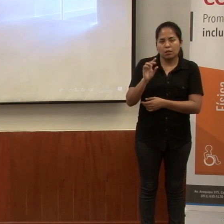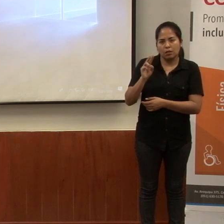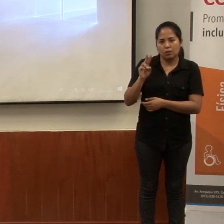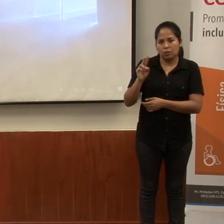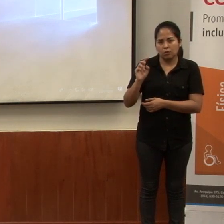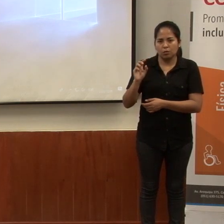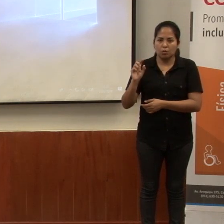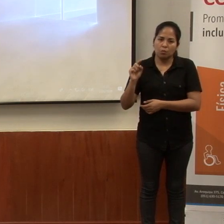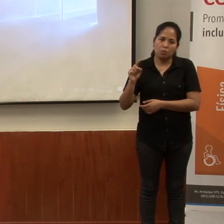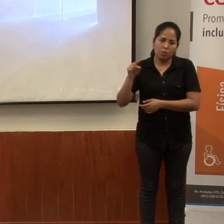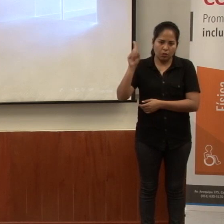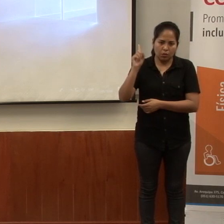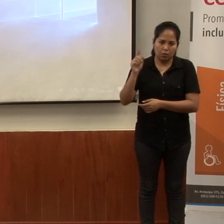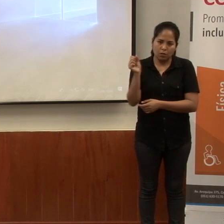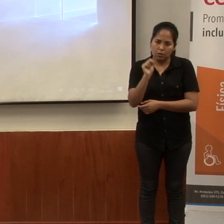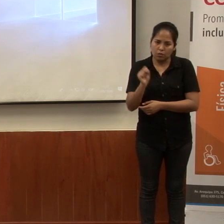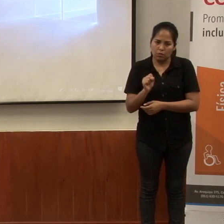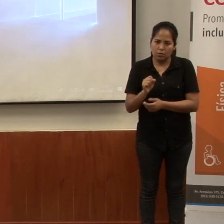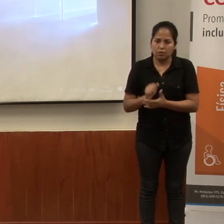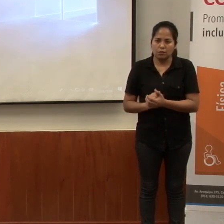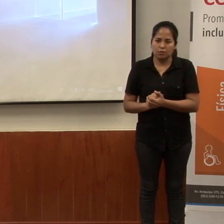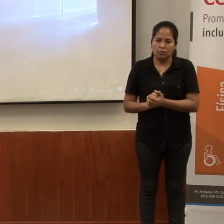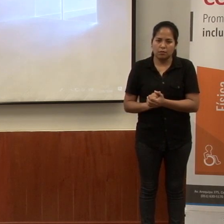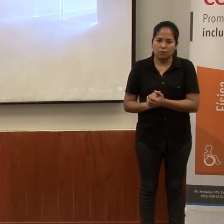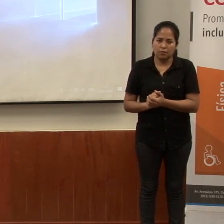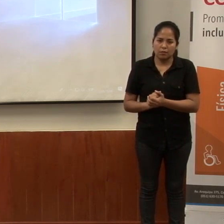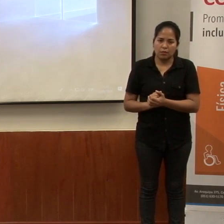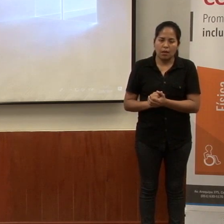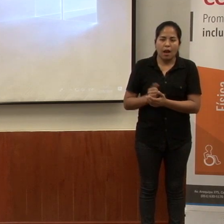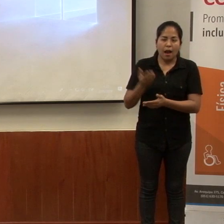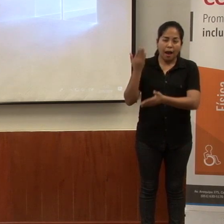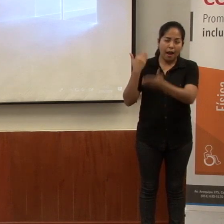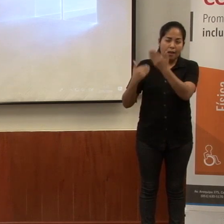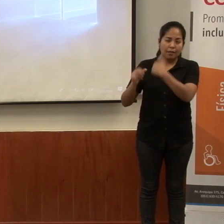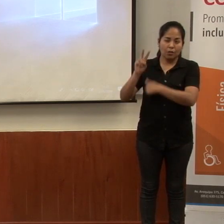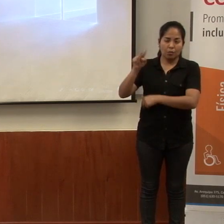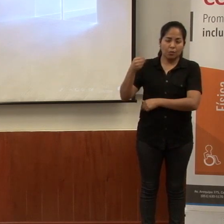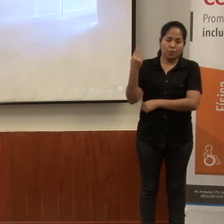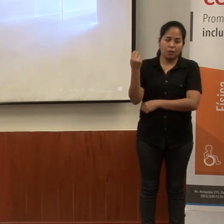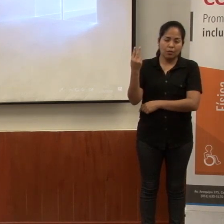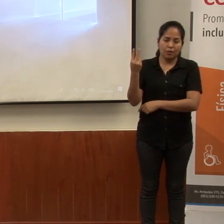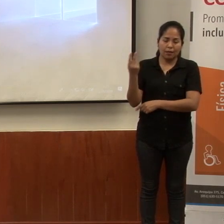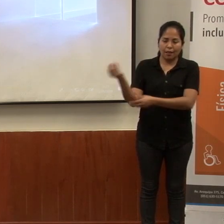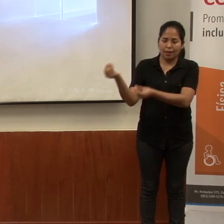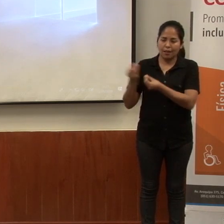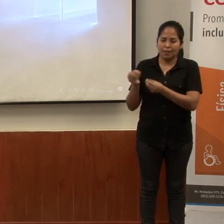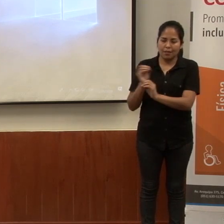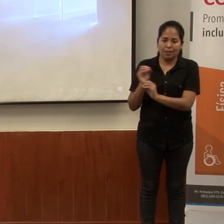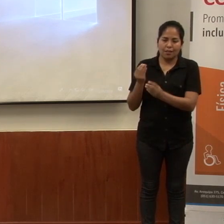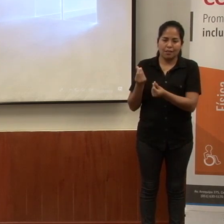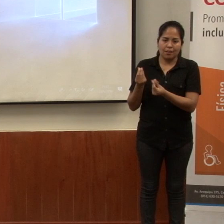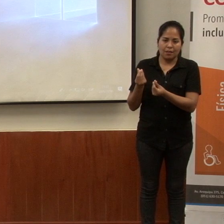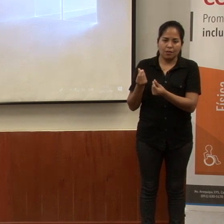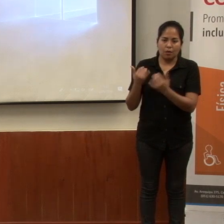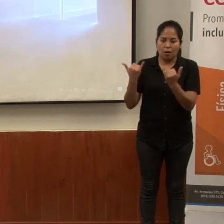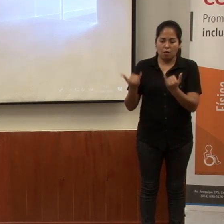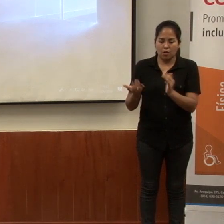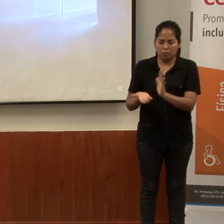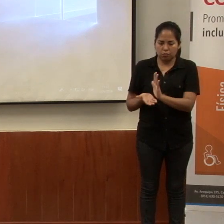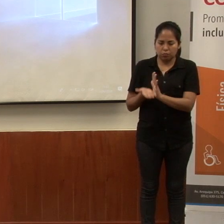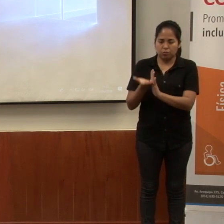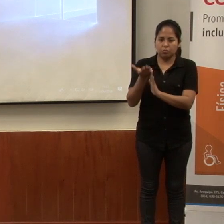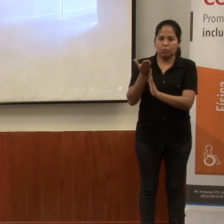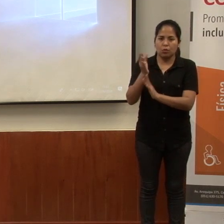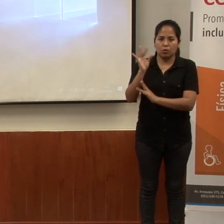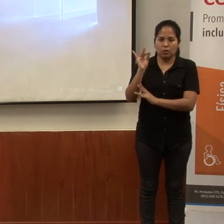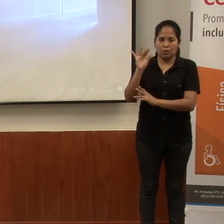¿Cuánto partimos el 2012? Con cero de plata. Estamos en 85 millones, todavía es